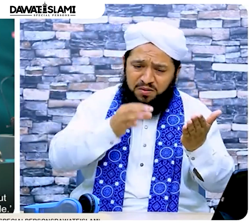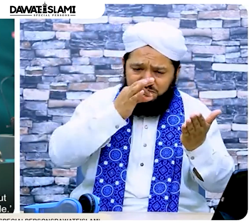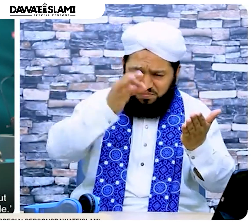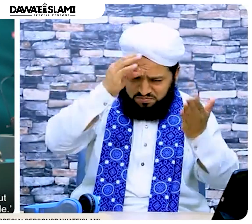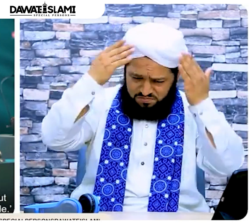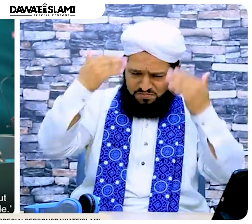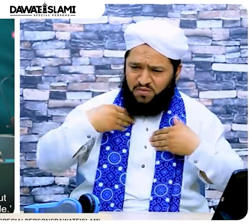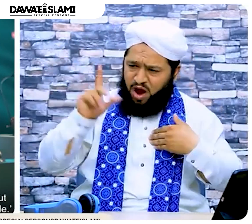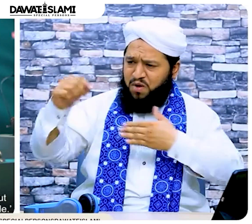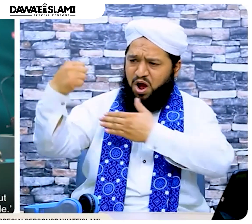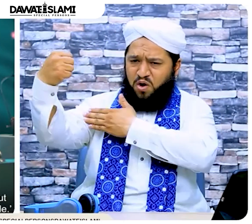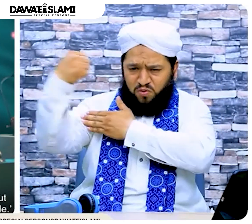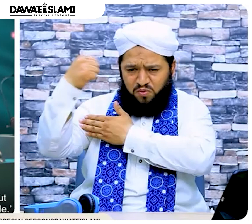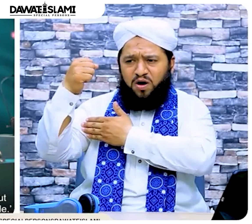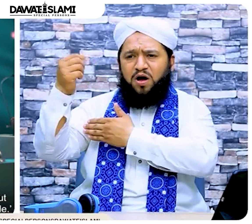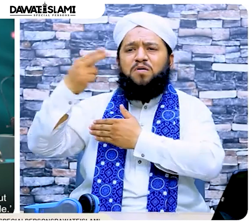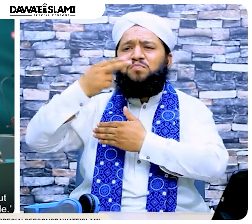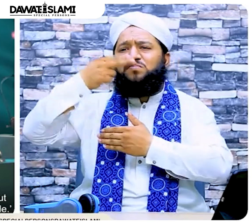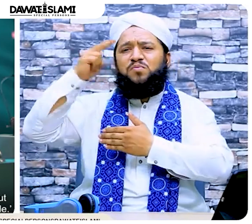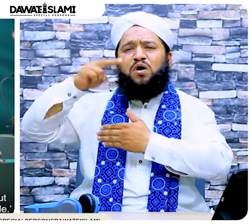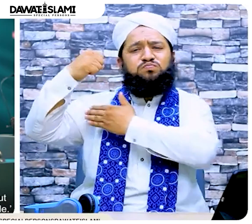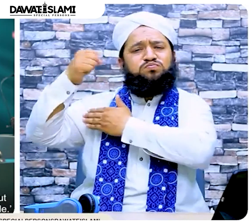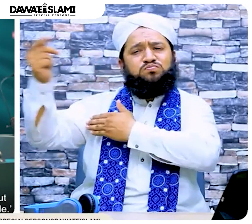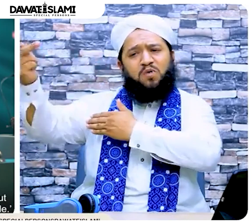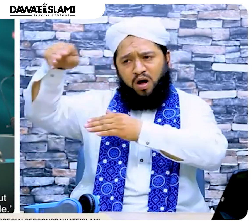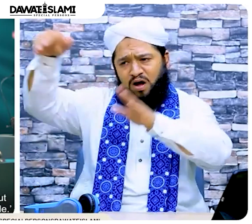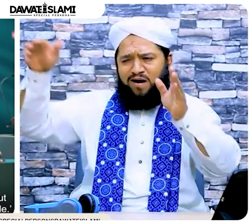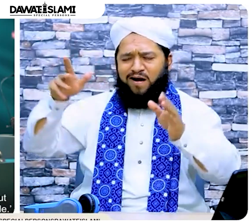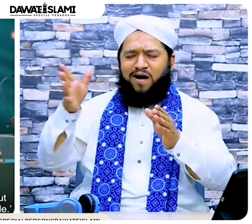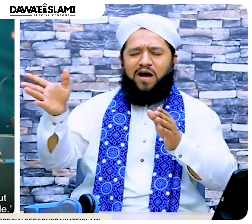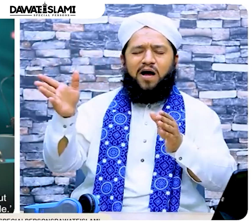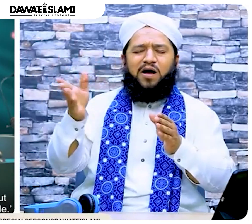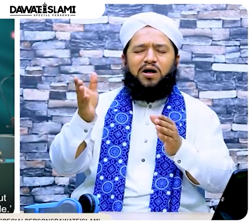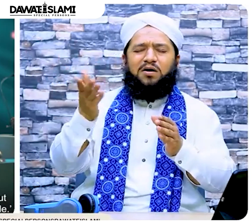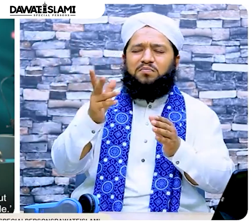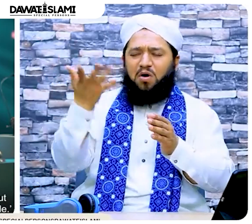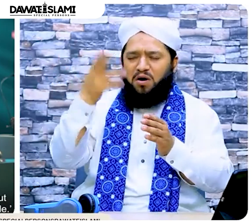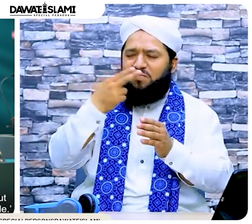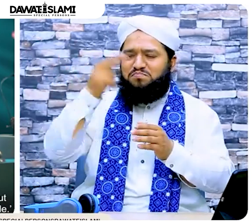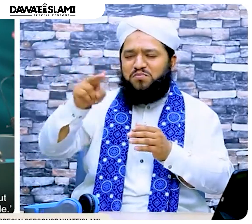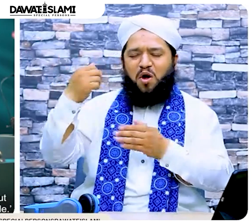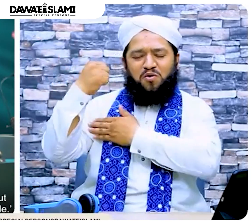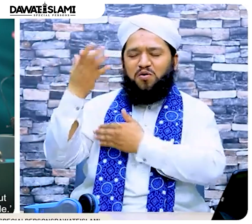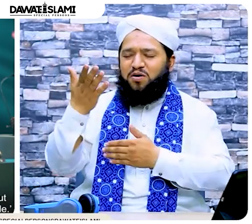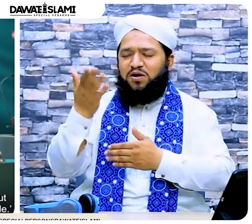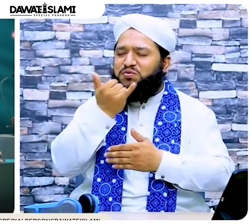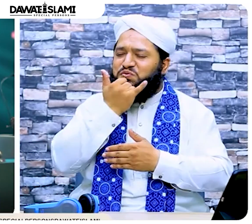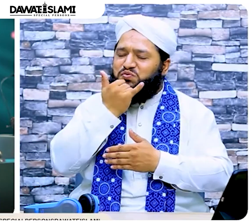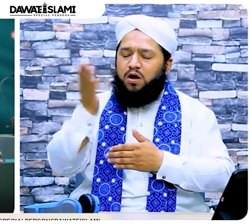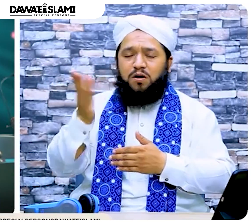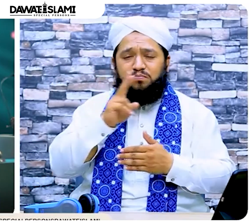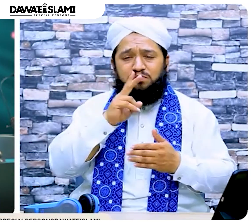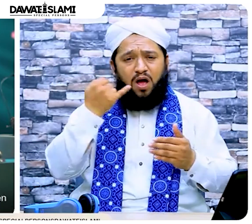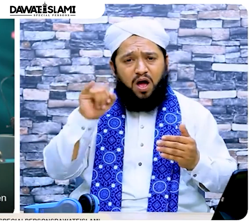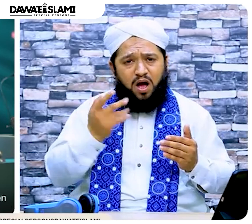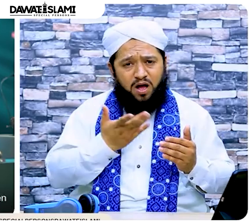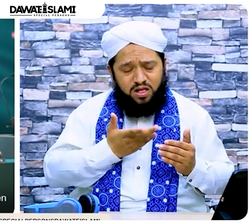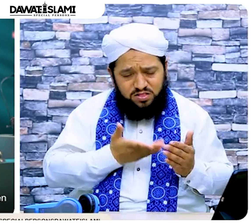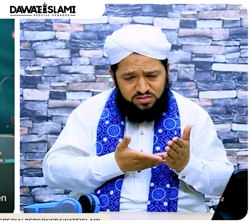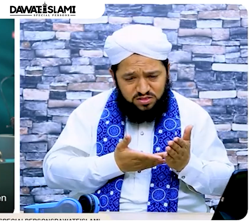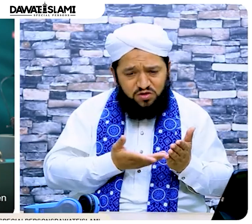تھا، اور 1886 میں مرزا نے اپنی نبوت کی بنیاد رکھنا شروع کی، جو کہ جھوٹے اور عجیب و غریب